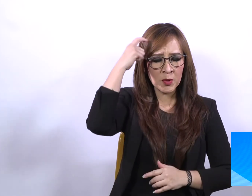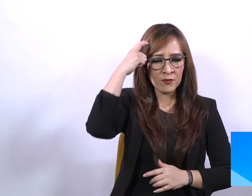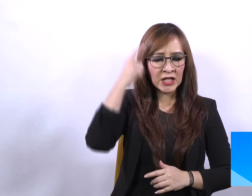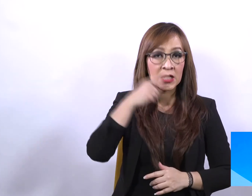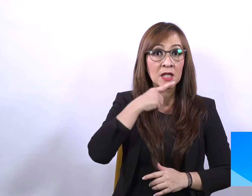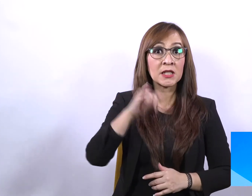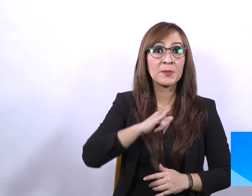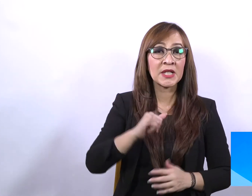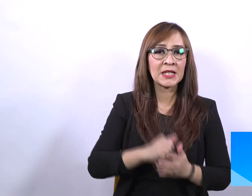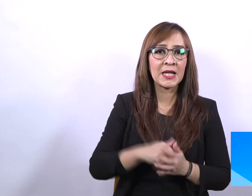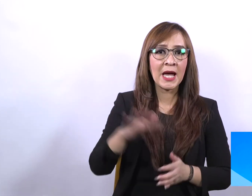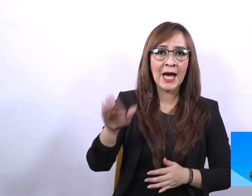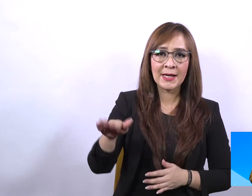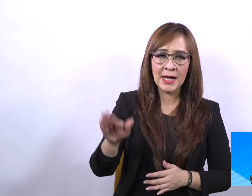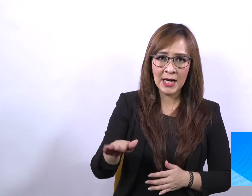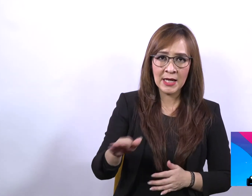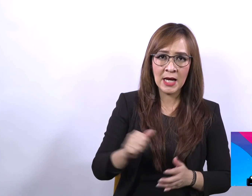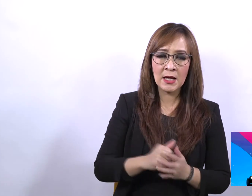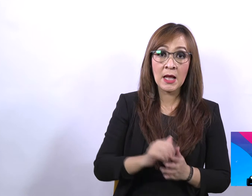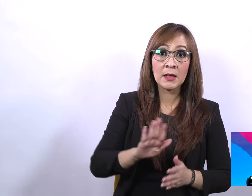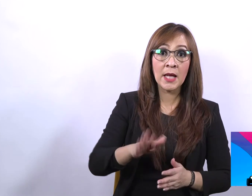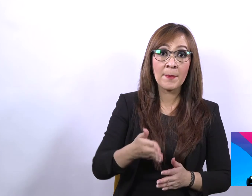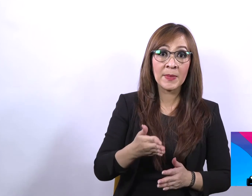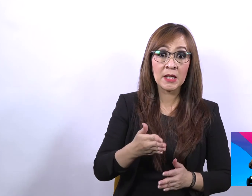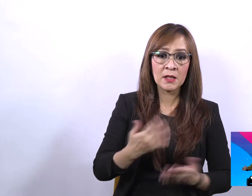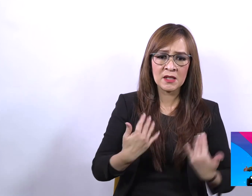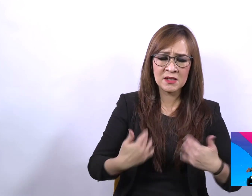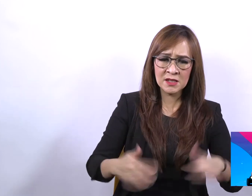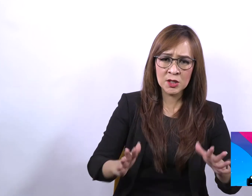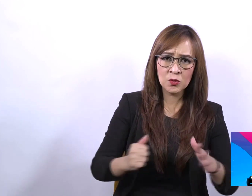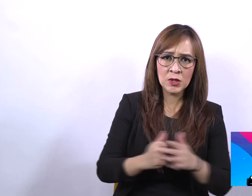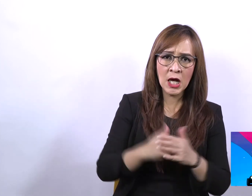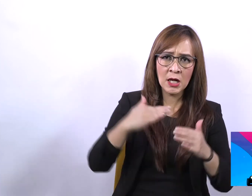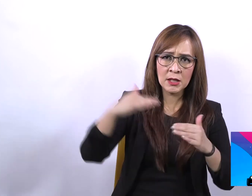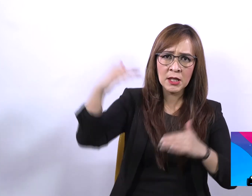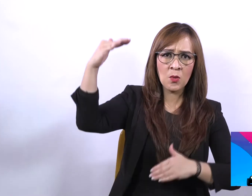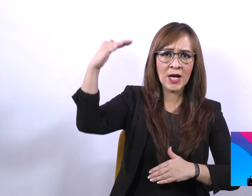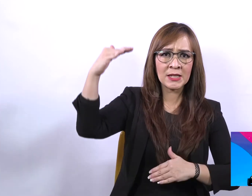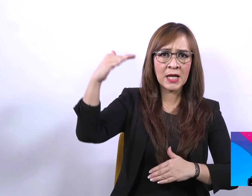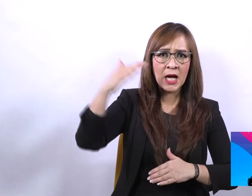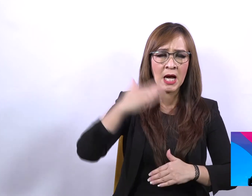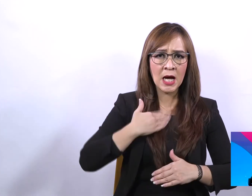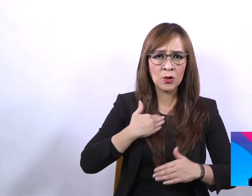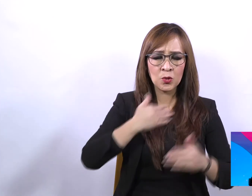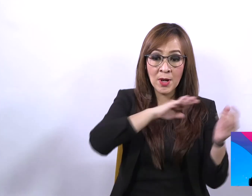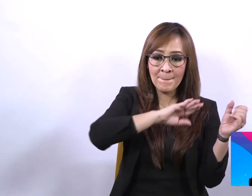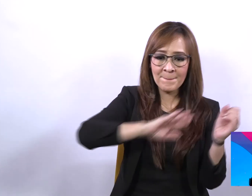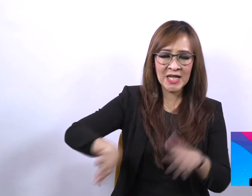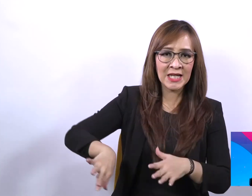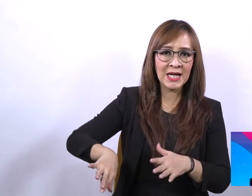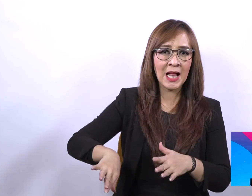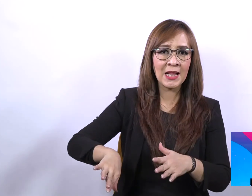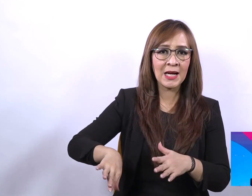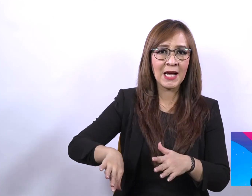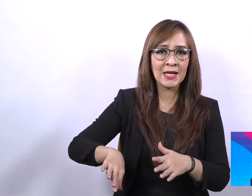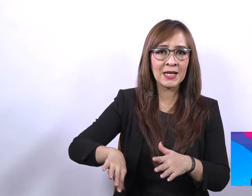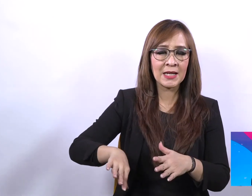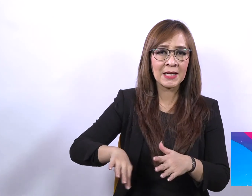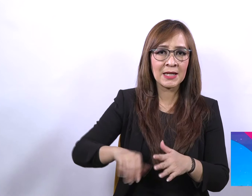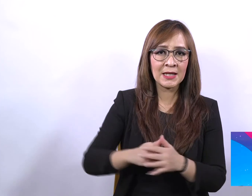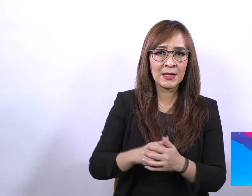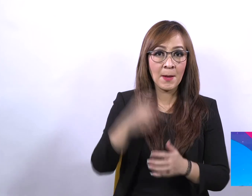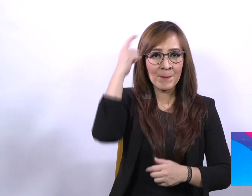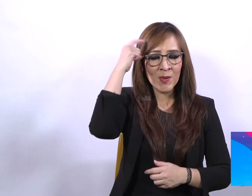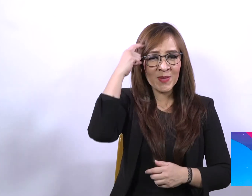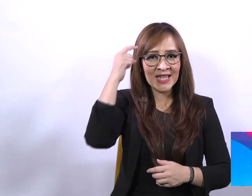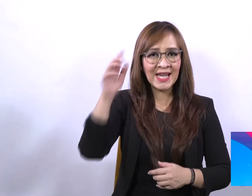seperti kanak-kanak Hai Tetapi setelah dewasa aku meninggalkan sifat kekanak-kanakan Hai ini yang Tuhan mau lam hidup